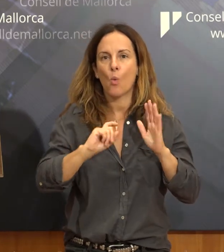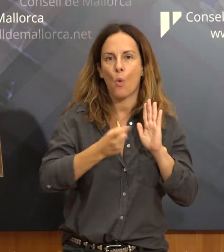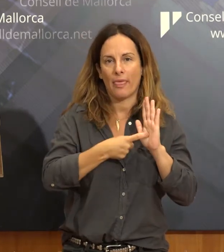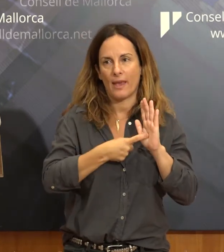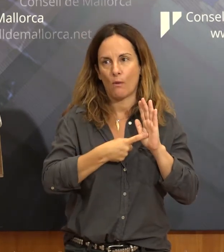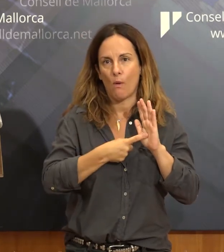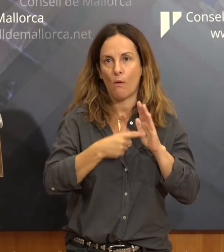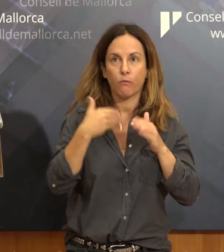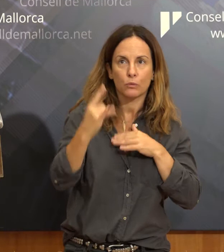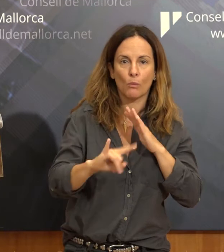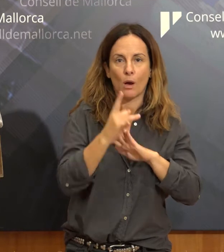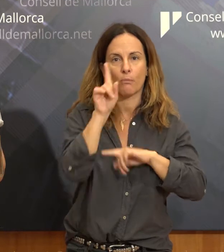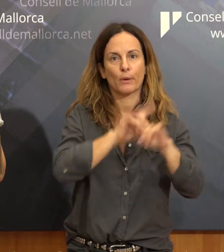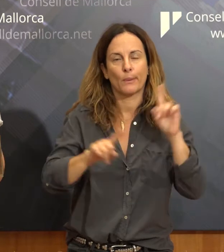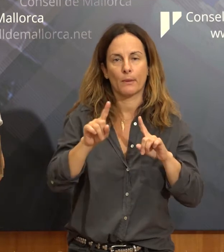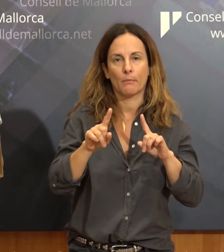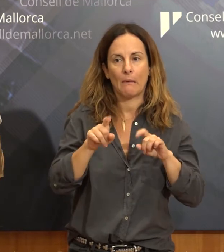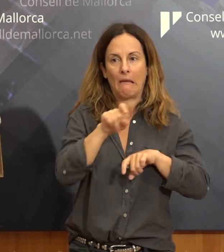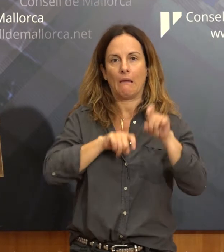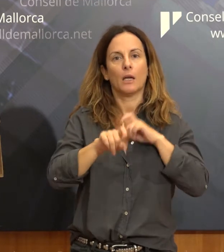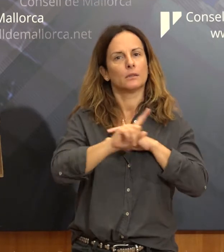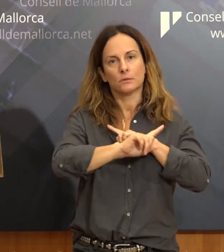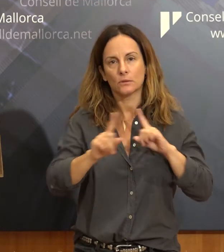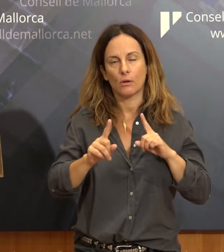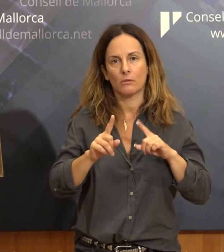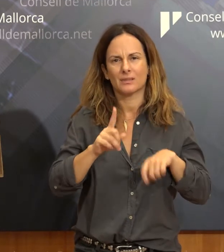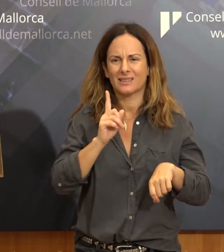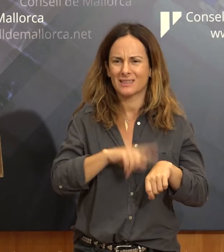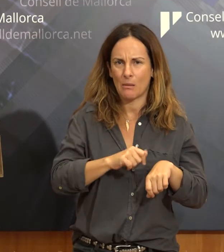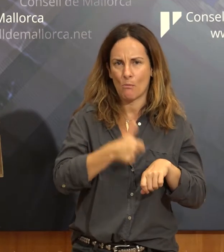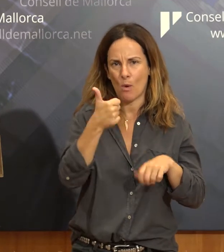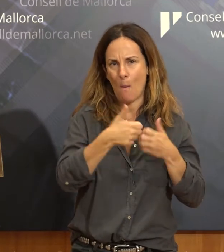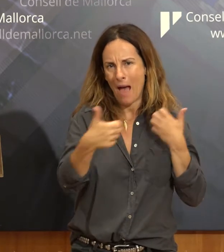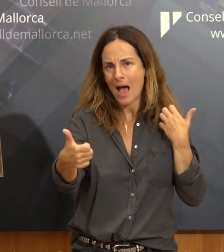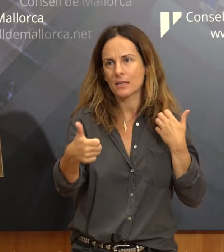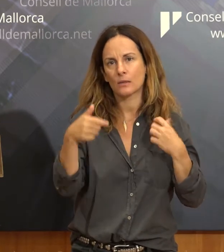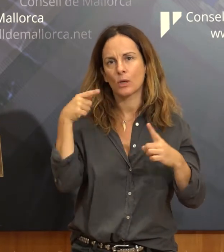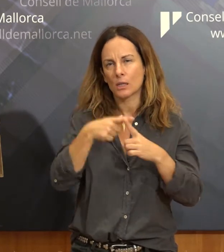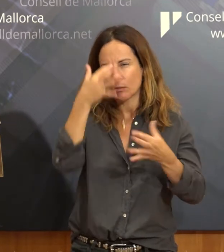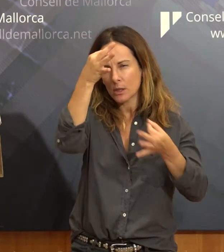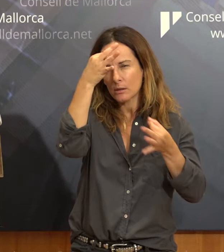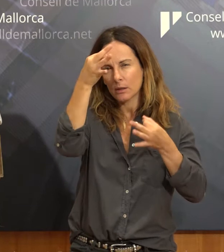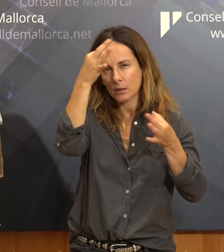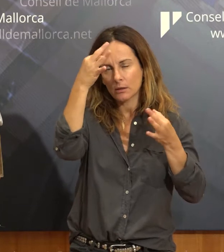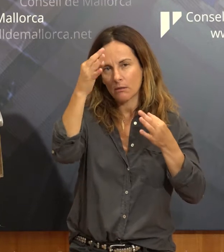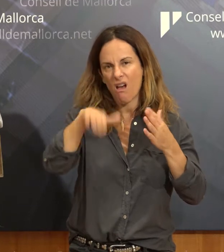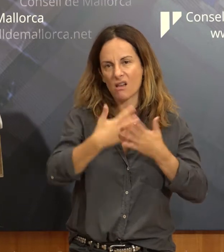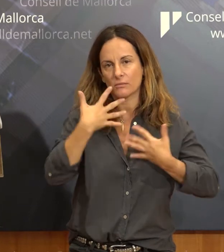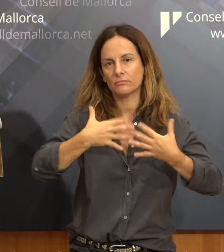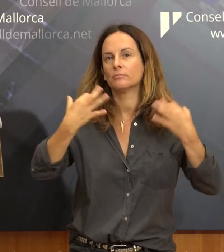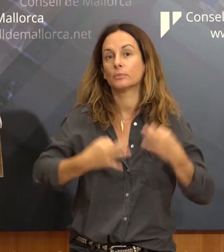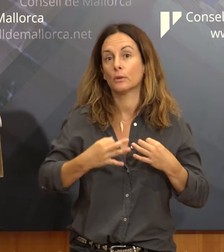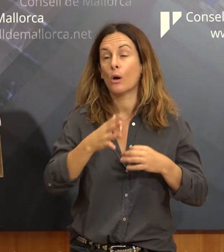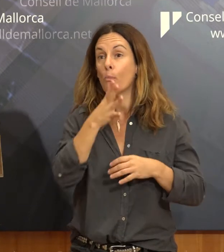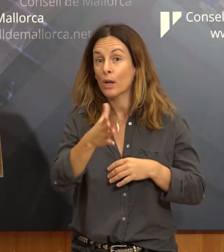problema. I si havíem d'utilitzar més temps, s'havia d'utilitzar més temps, perquè al final és una infraestructura que quedarà de